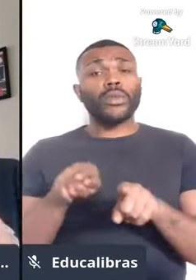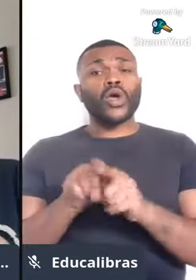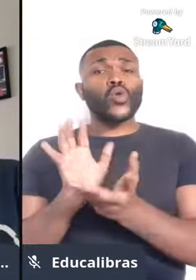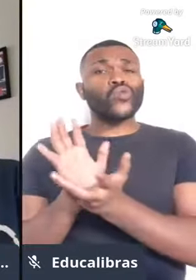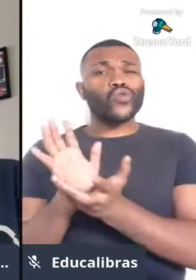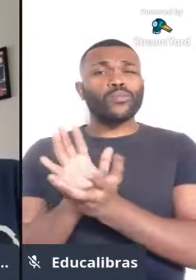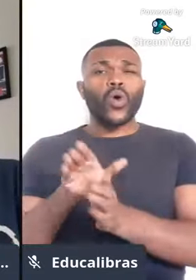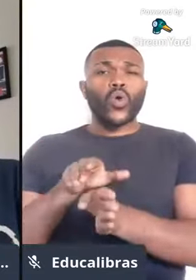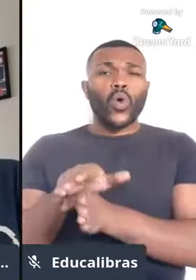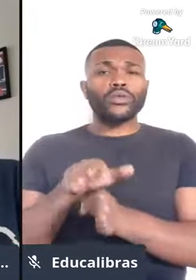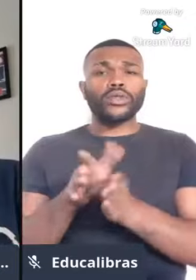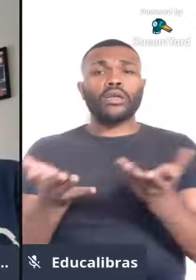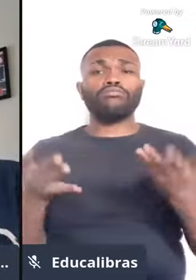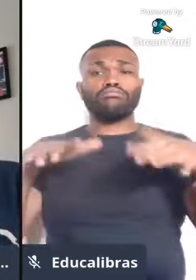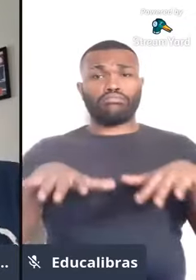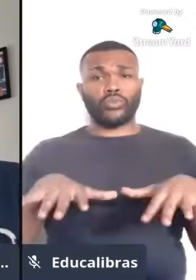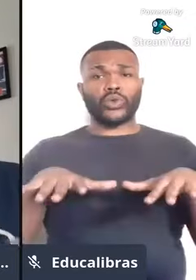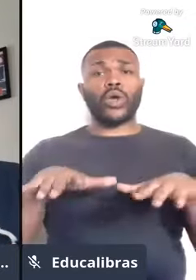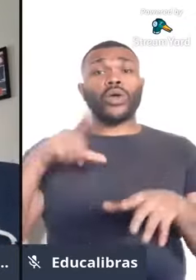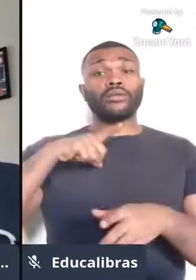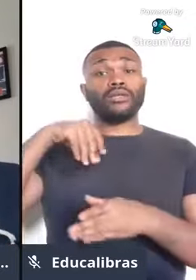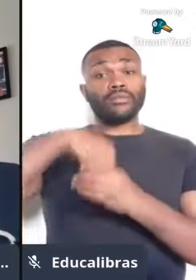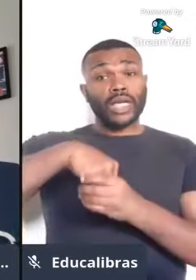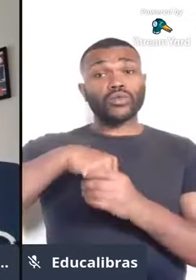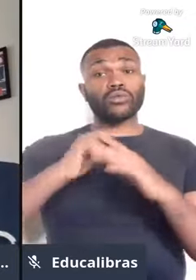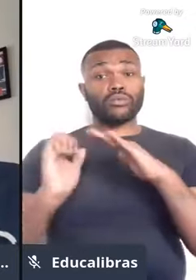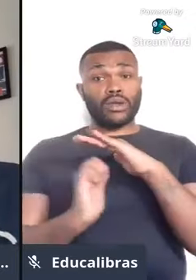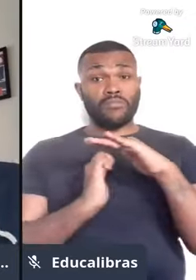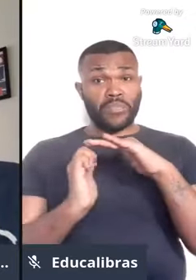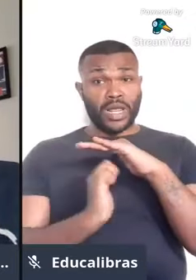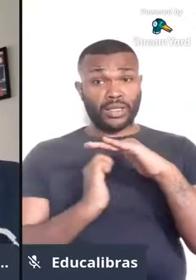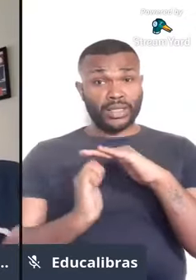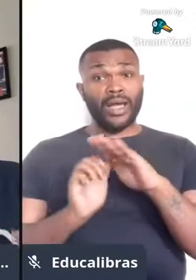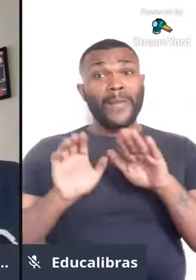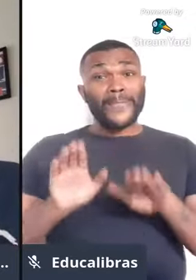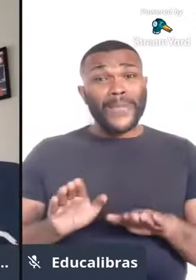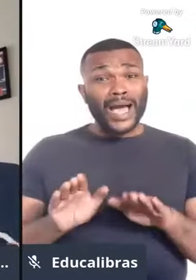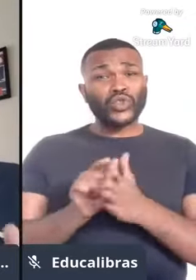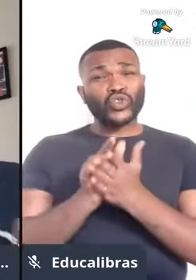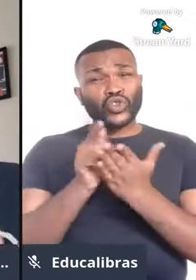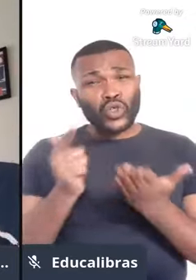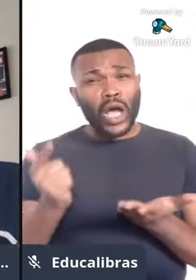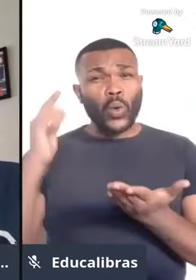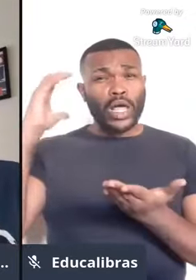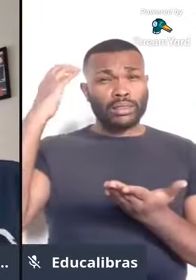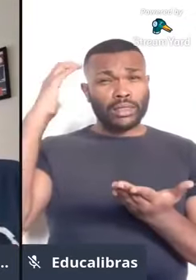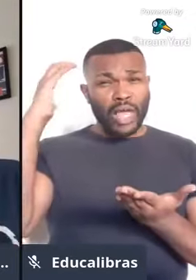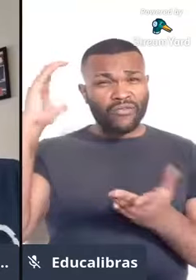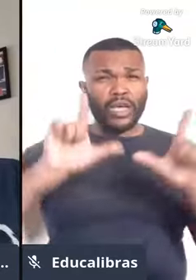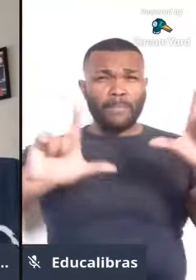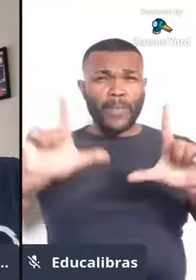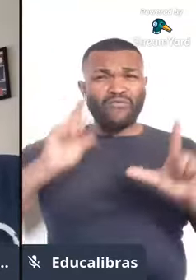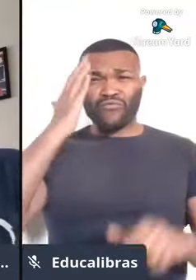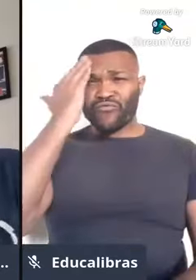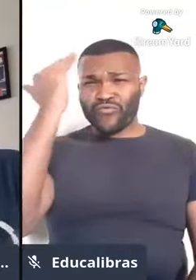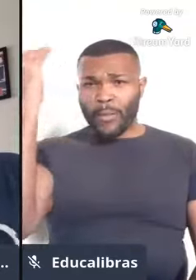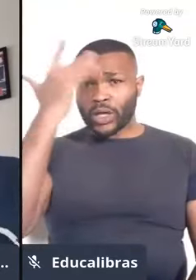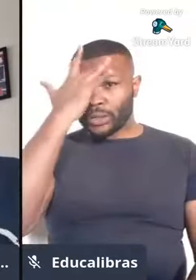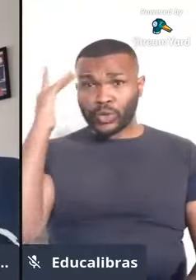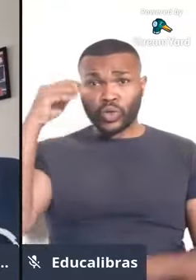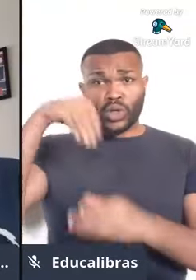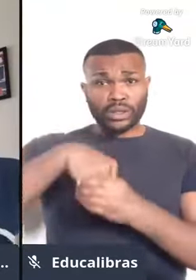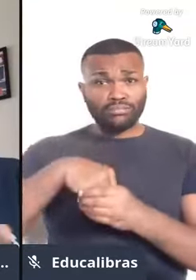Você tem dentro dessas empresas pessoas que fazem isso. As redações não têm isso. As redações, grandes redações, não têm isso. Tanto é que não tem